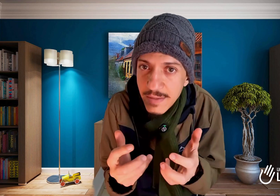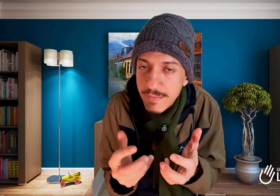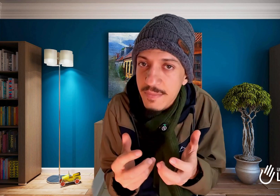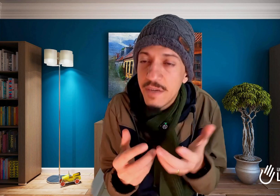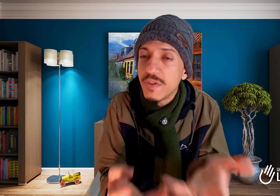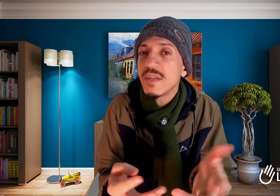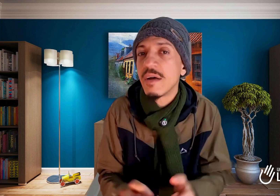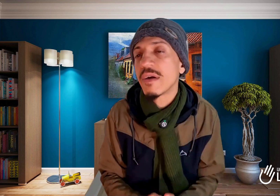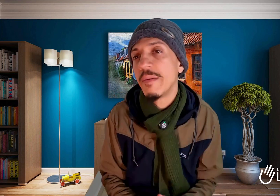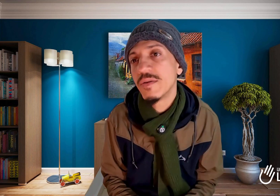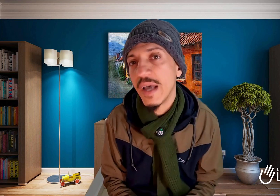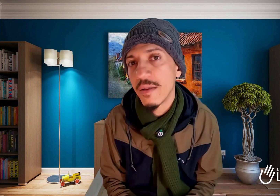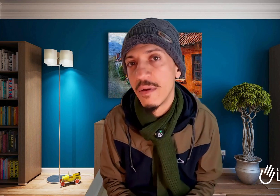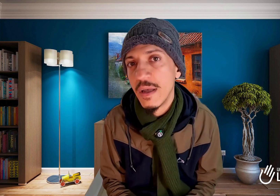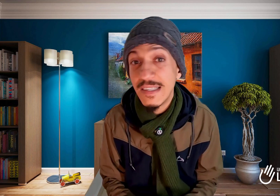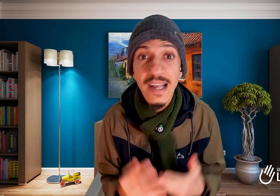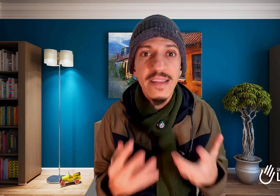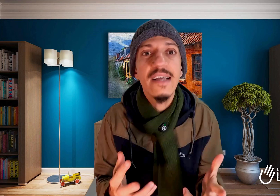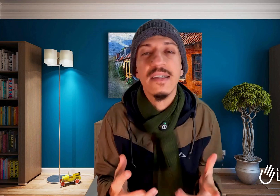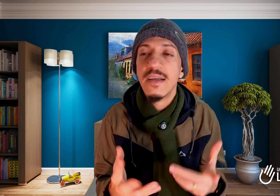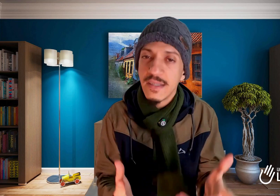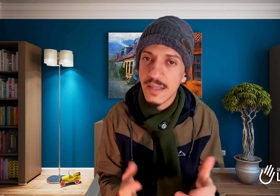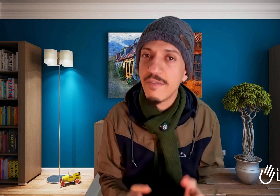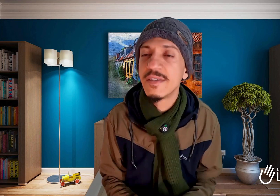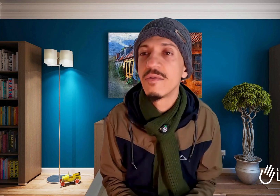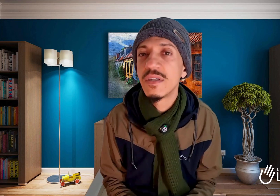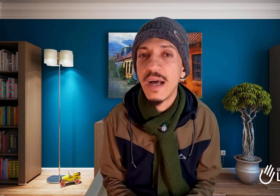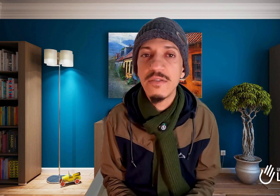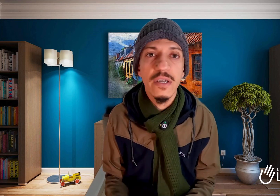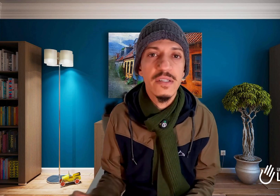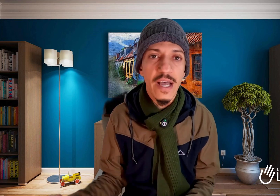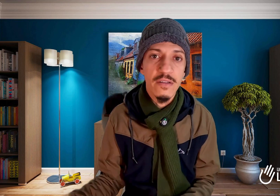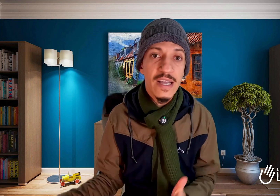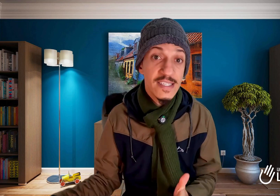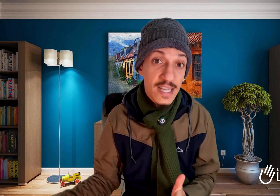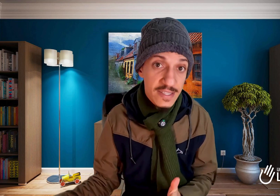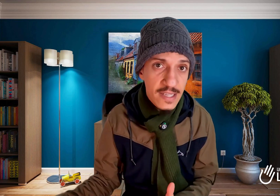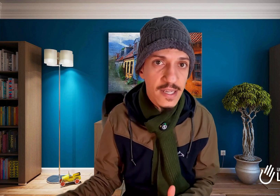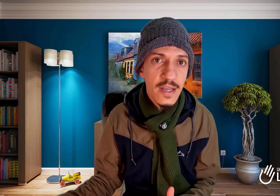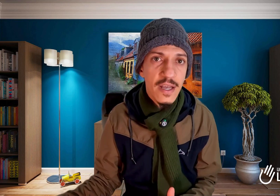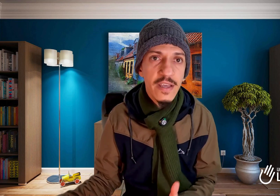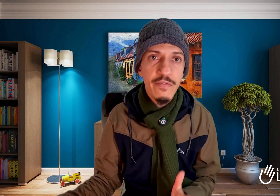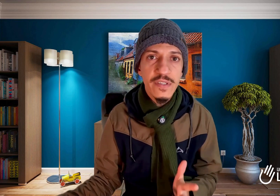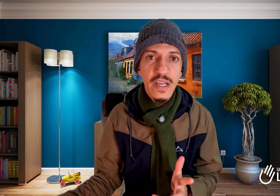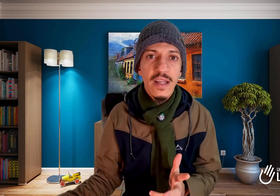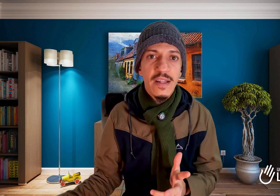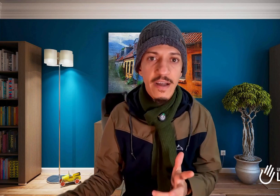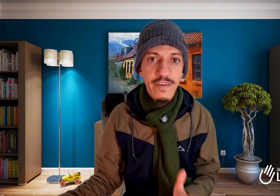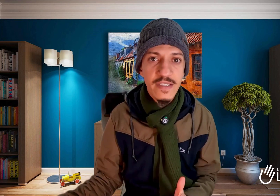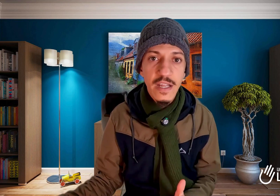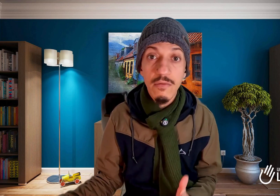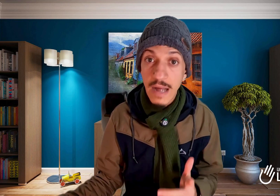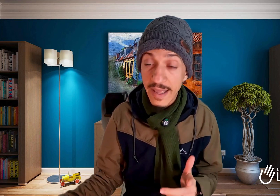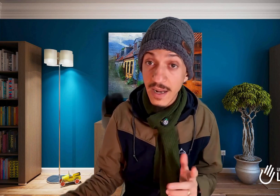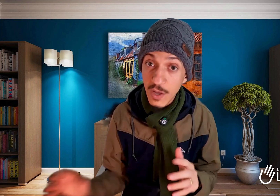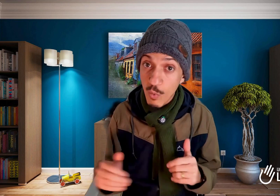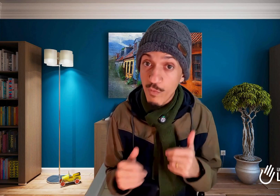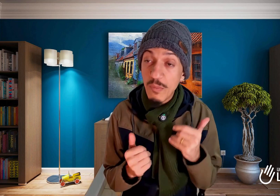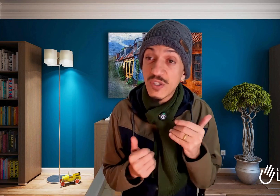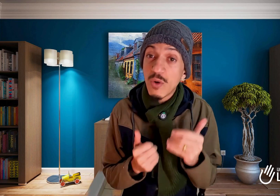que você está no caminho certo. Certeza que você está fazendo os sinais do jeito certo. Certeza que você está fazendo aquilo ali conforme o seu